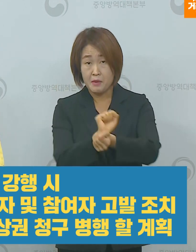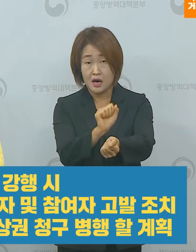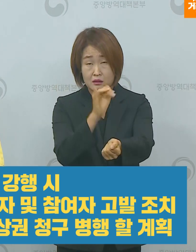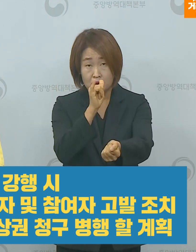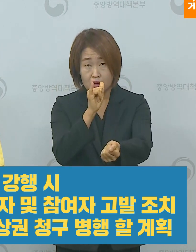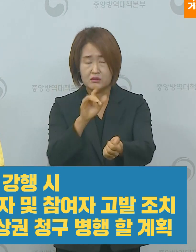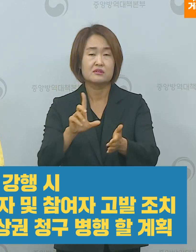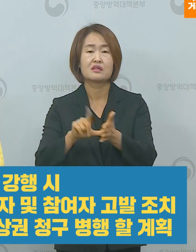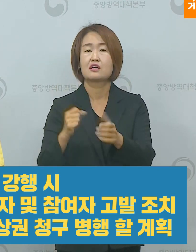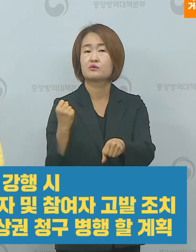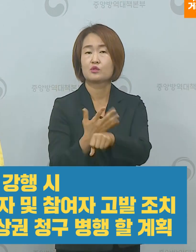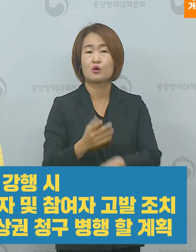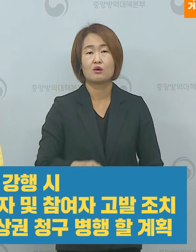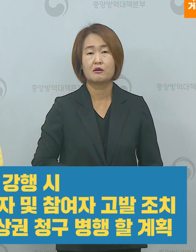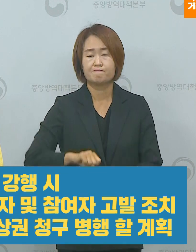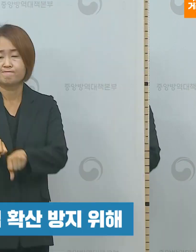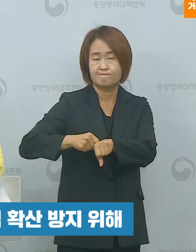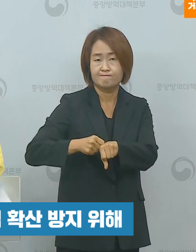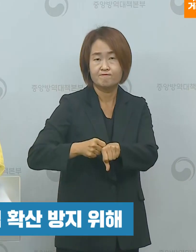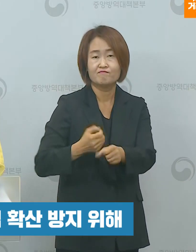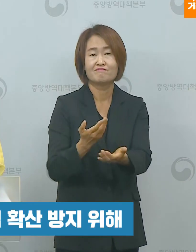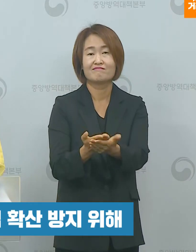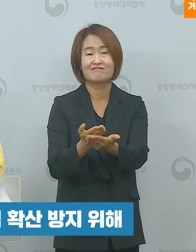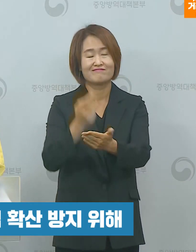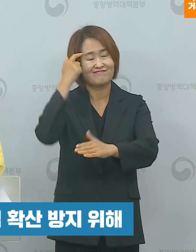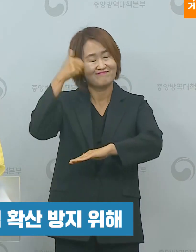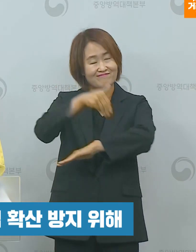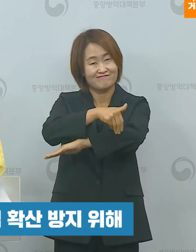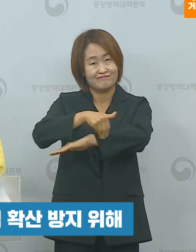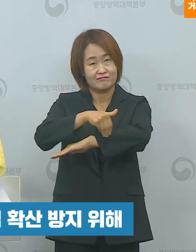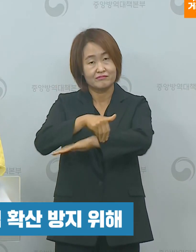청구도 병행할 계획입니다. 저희